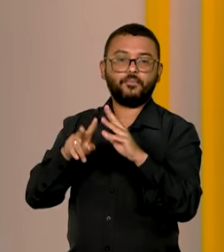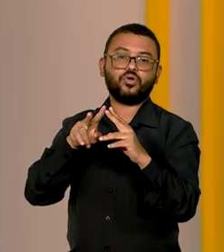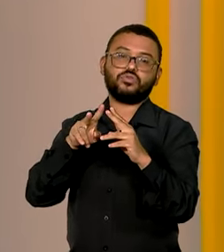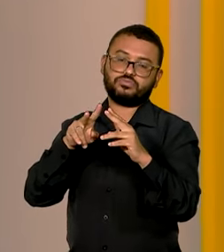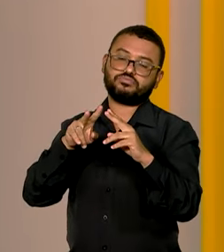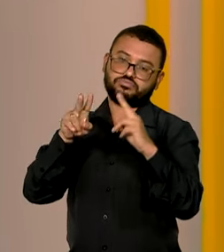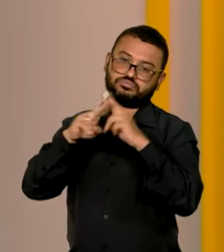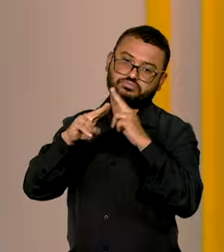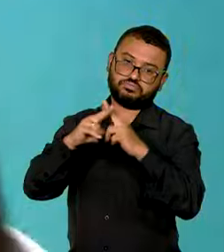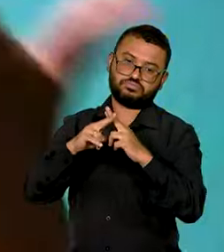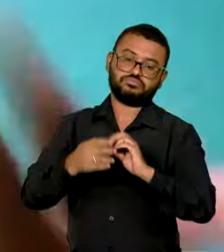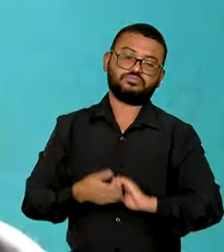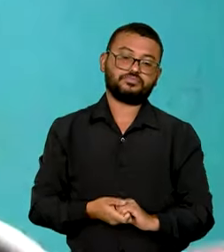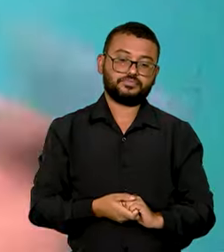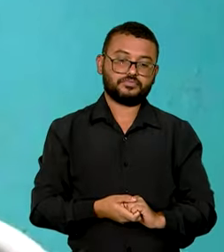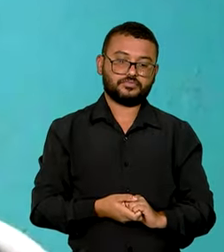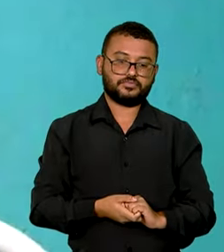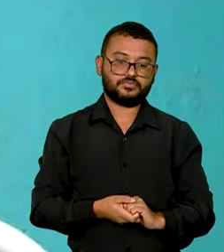Federal.